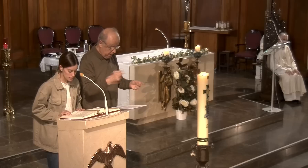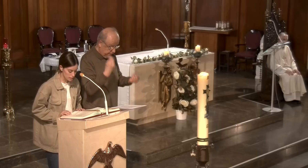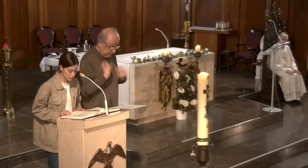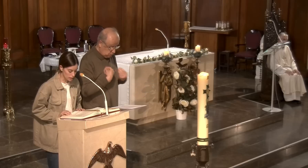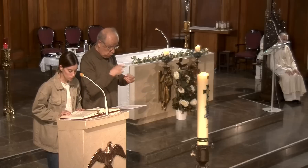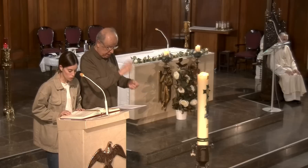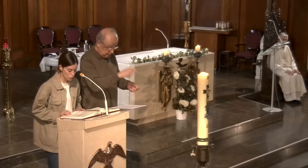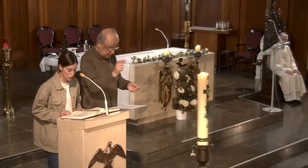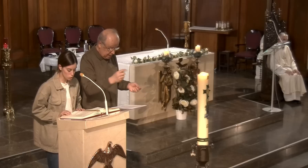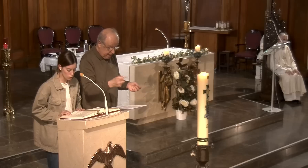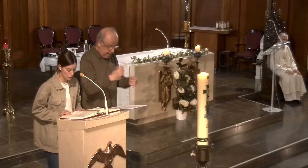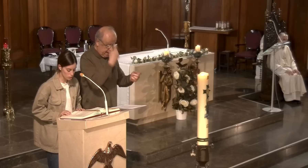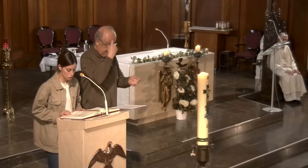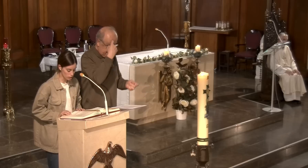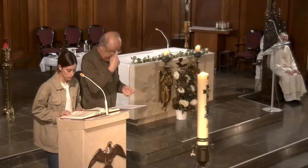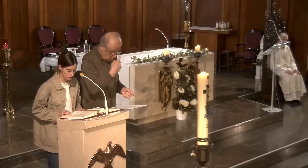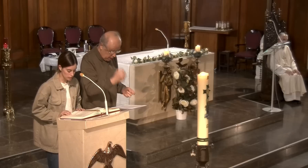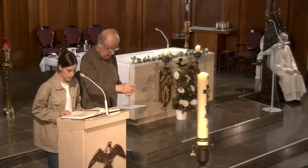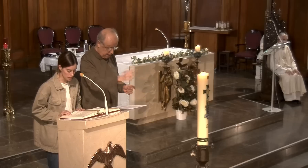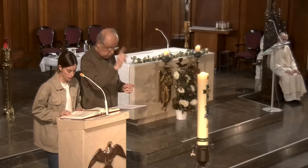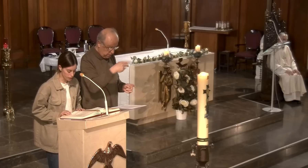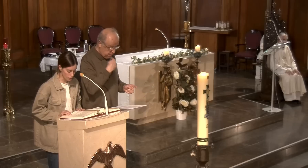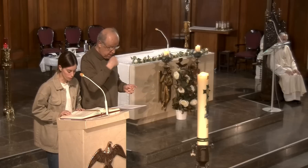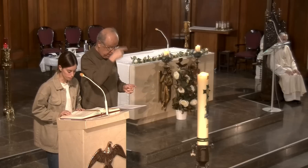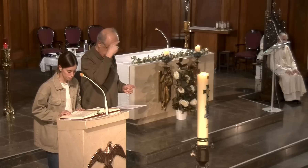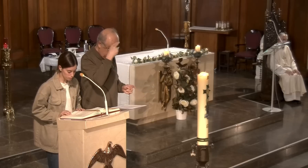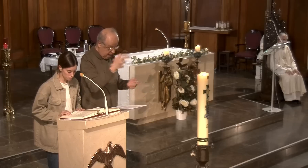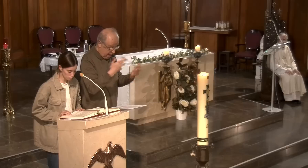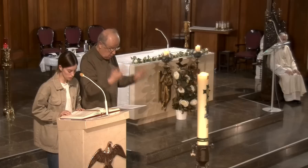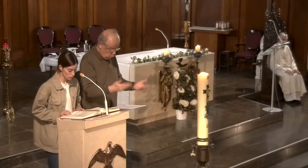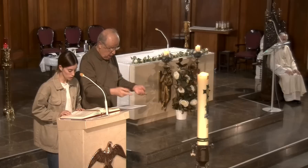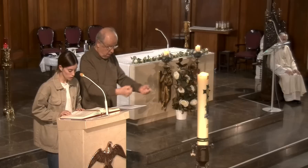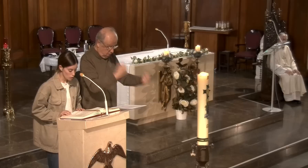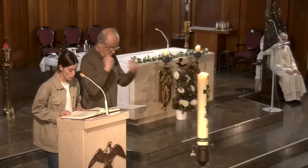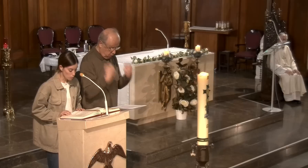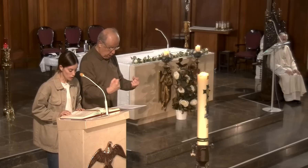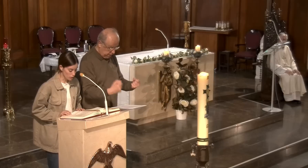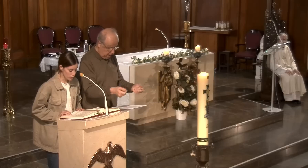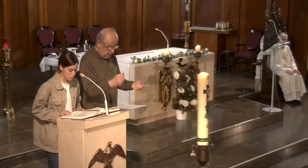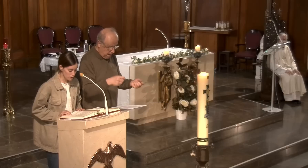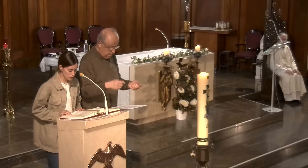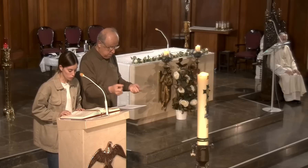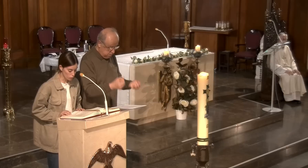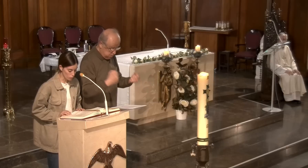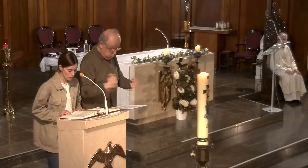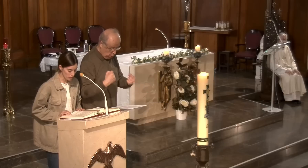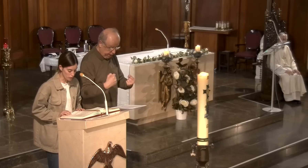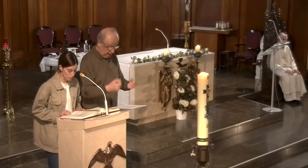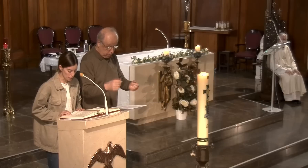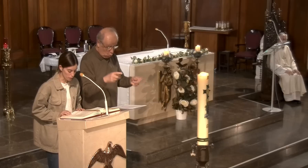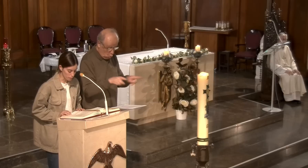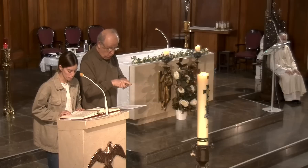sentándolo a su derecha en el cielo por encima de todo principado